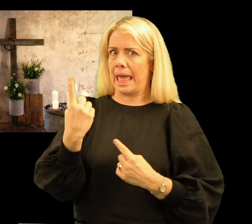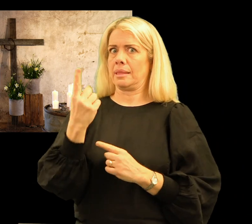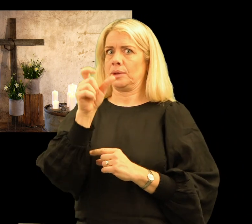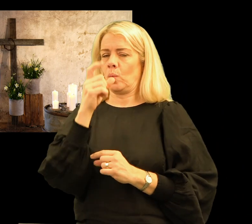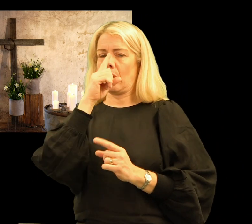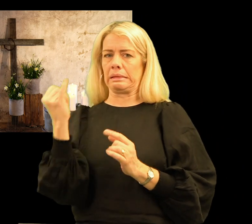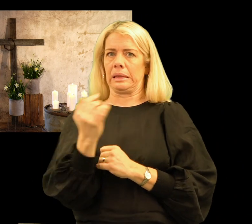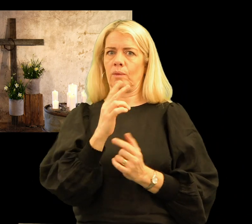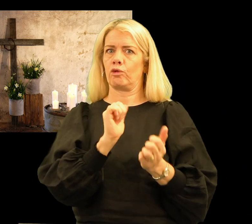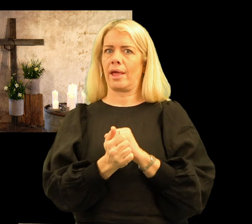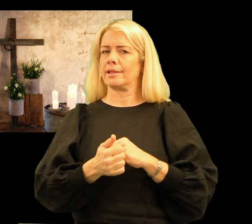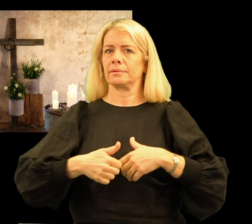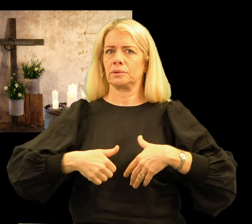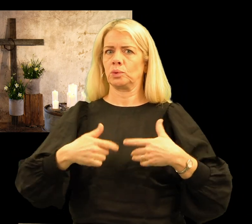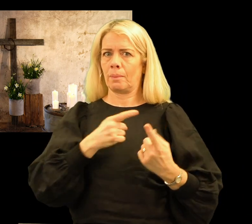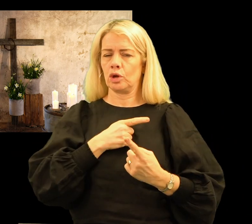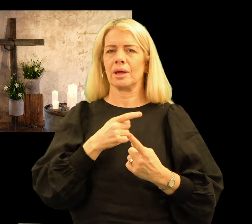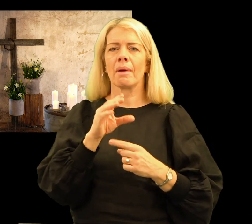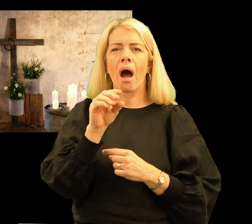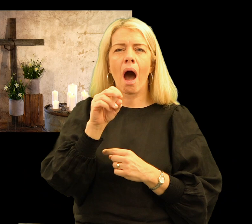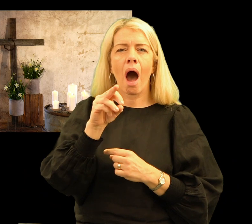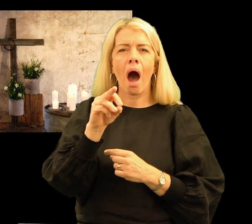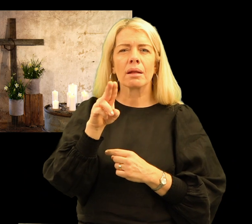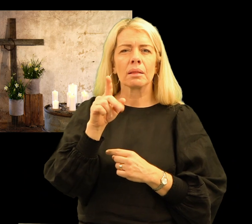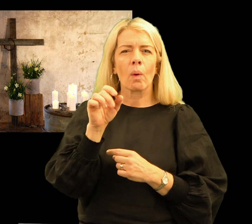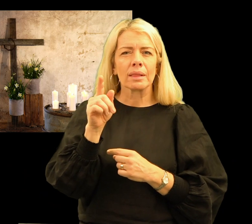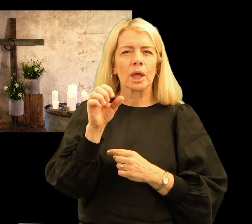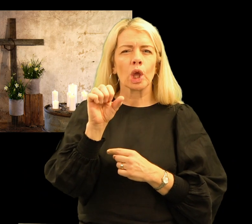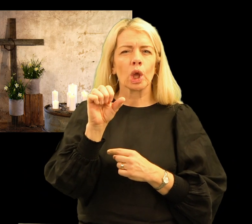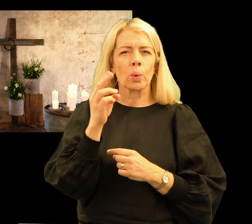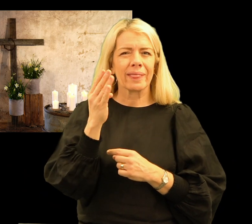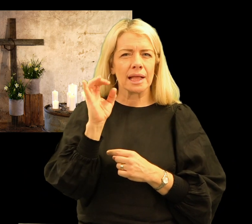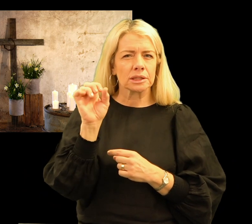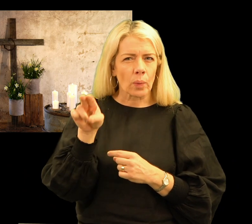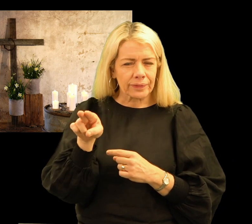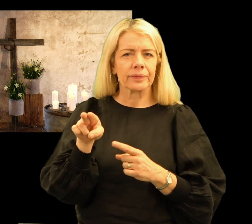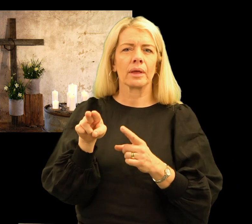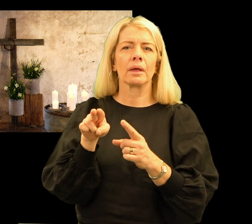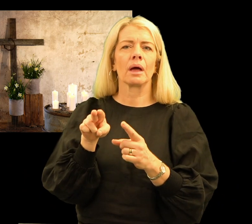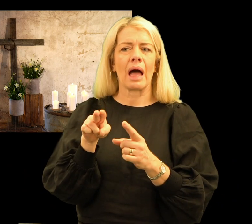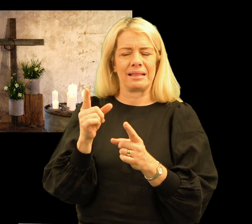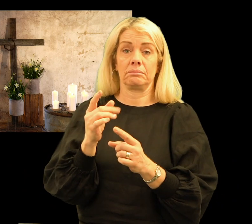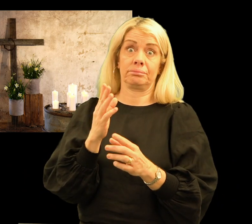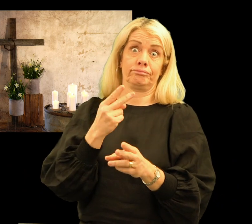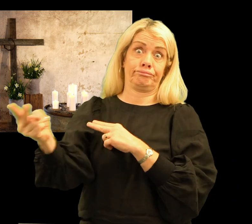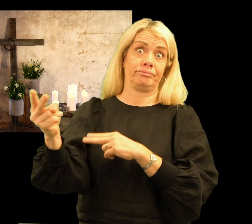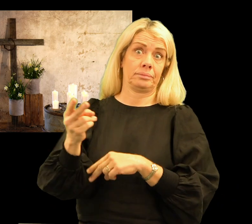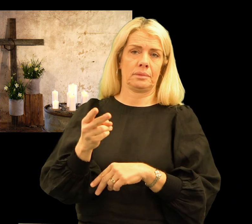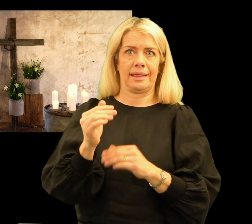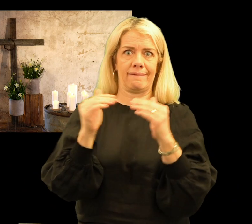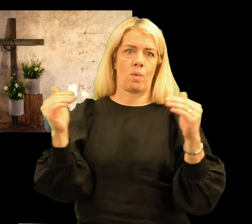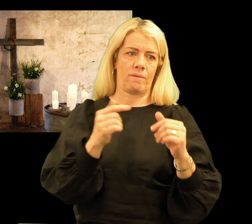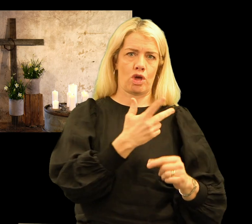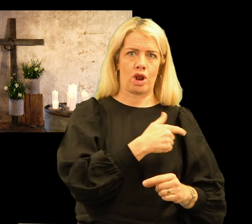på resultatsäsongen innan. Men det var inte vilken spelare som helst. Det var Arnor Gudjonsson, som egentligen var alldeles för bra för att